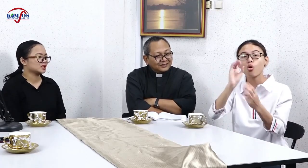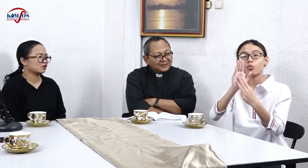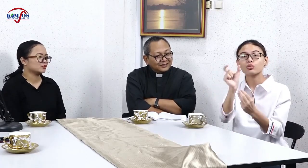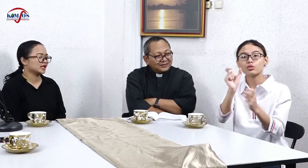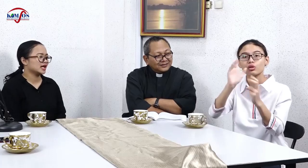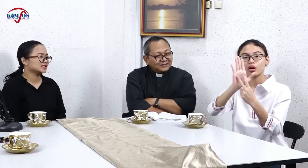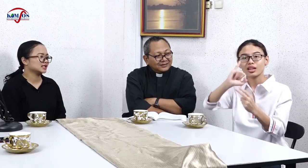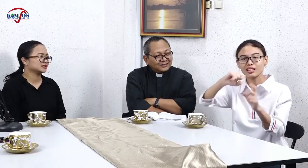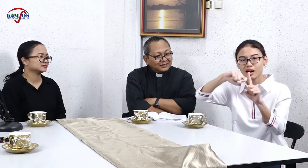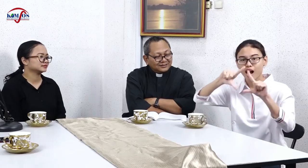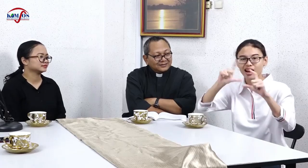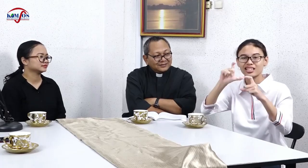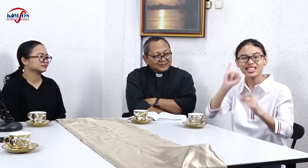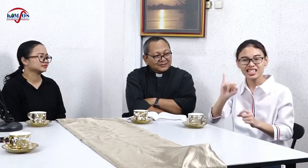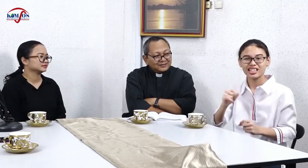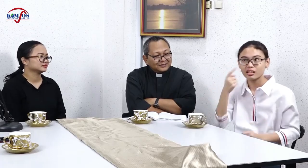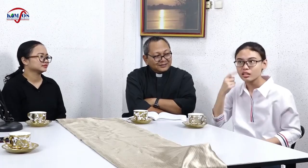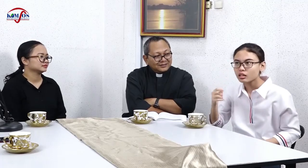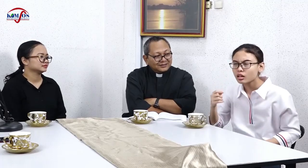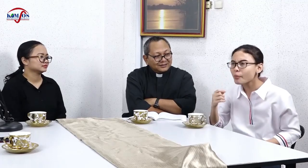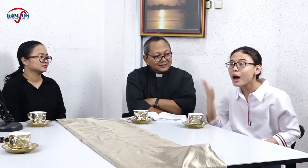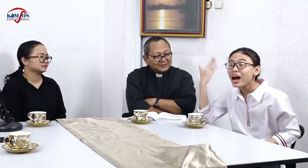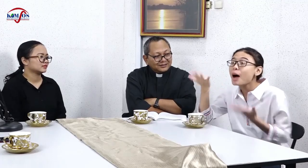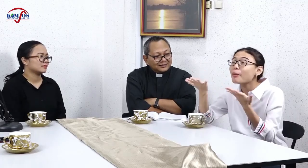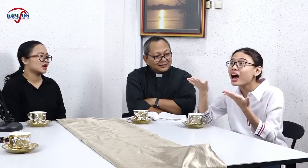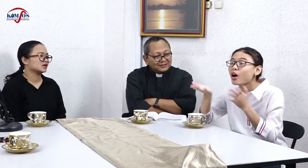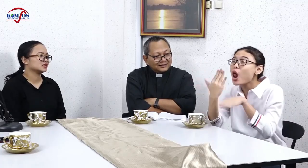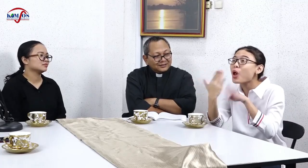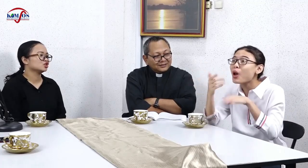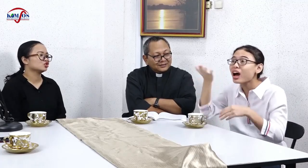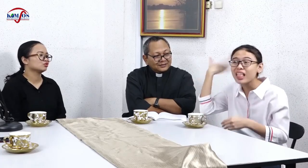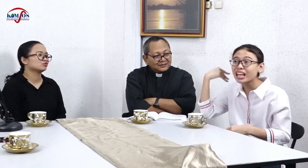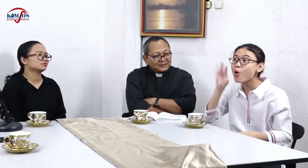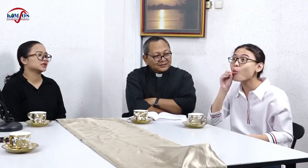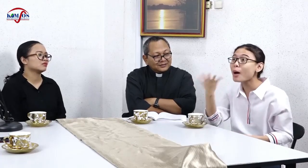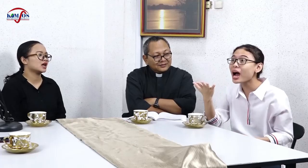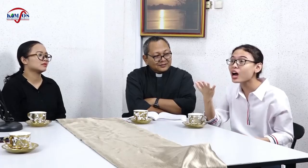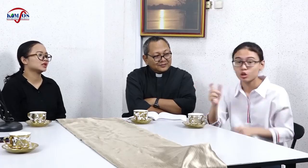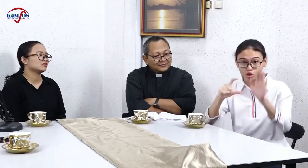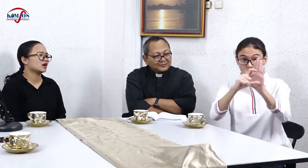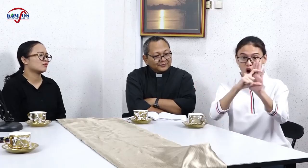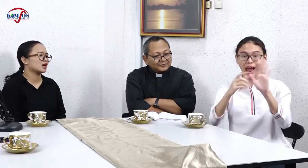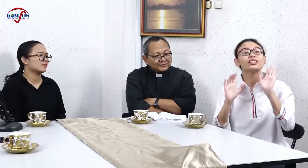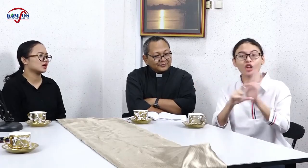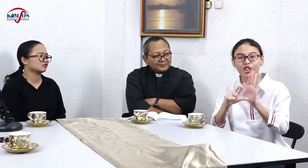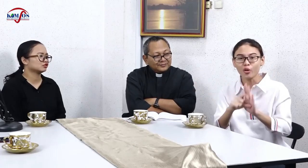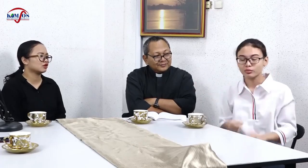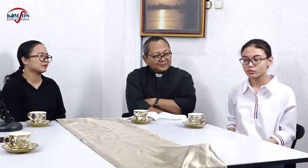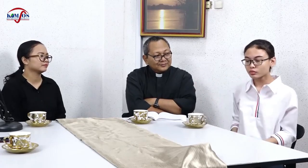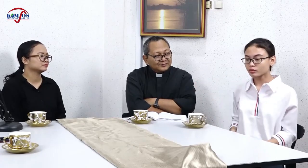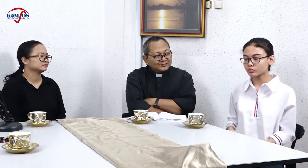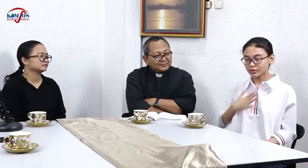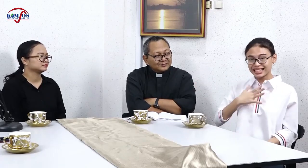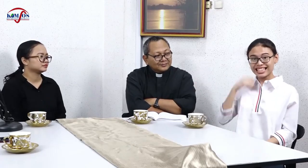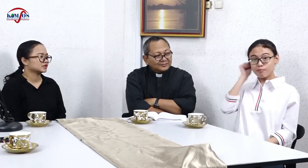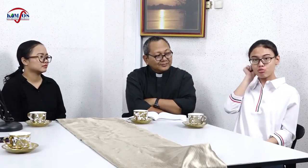bisa miss komunikasi apa jadi bingung minta ulang minta ulang ngomong apa contoh